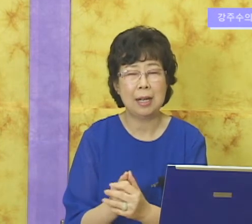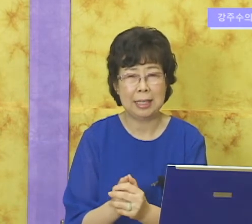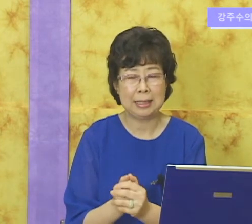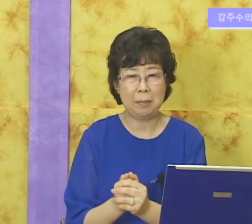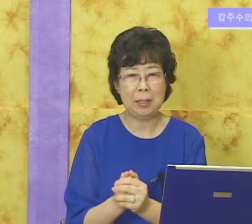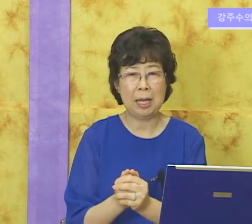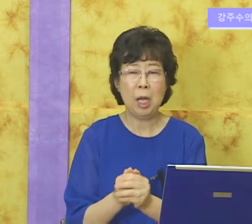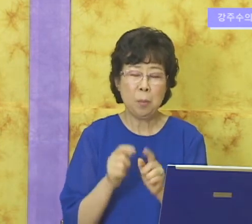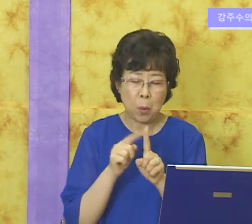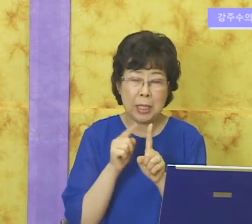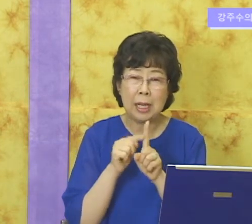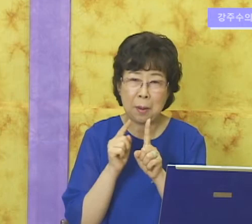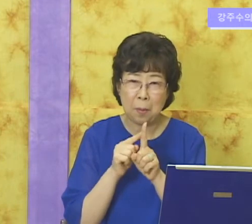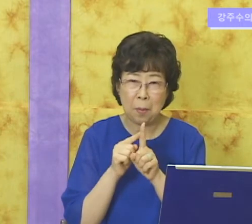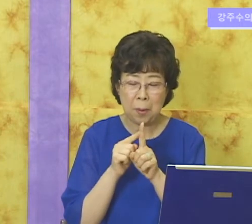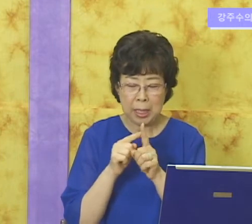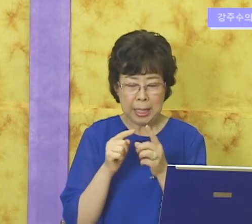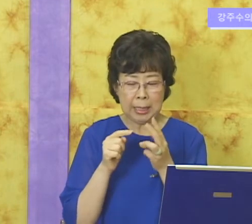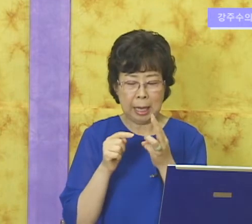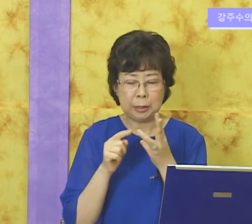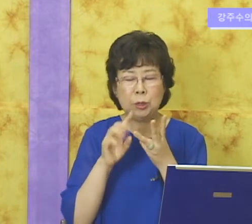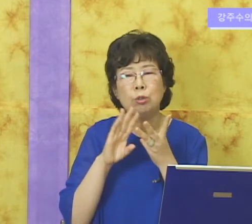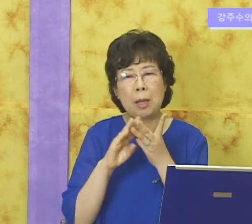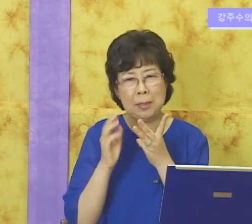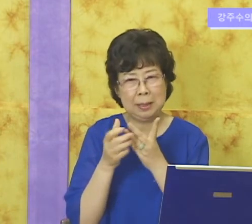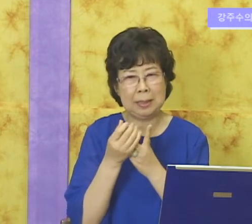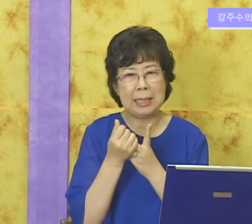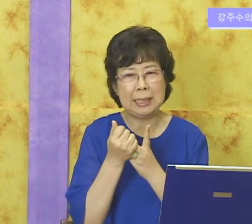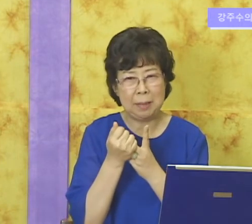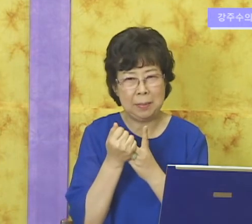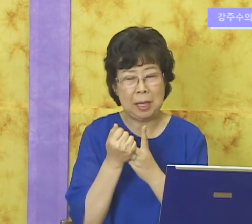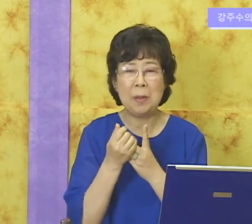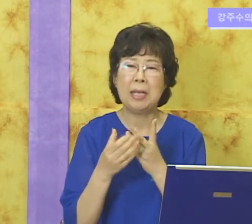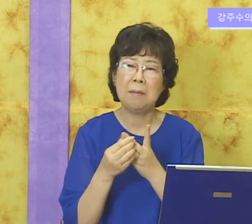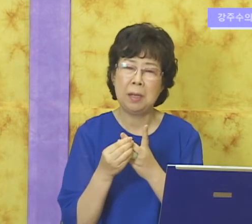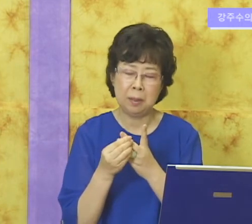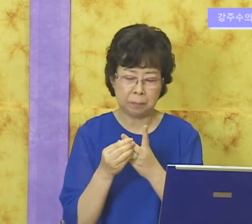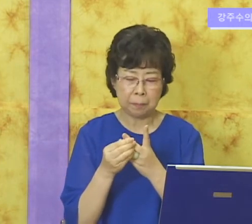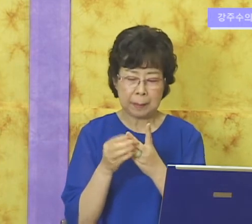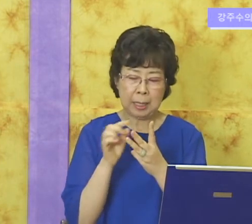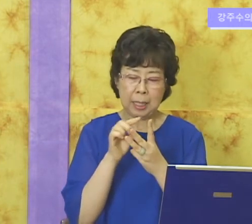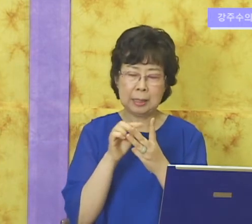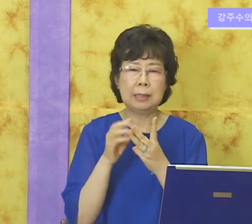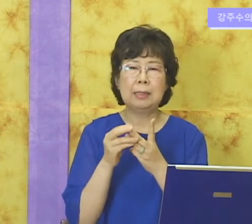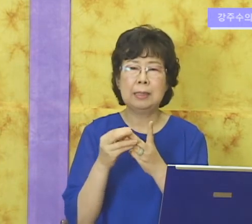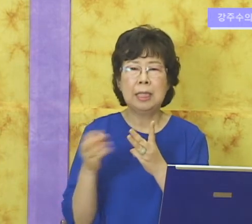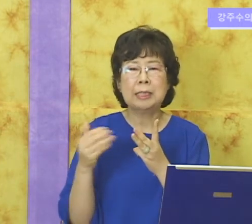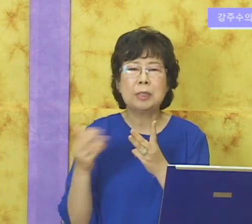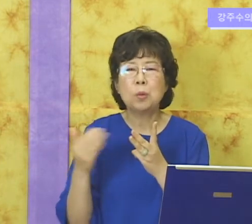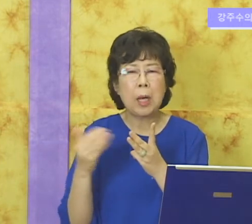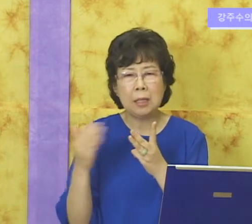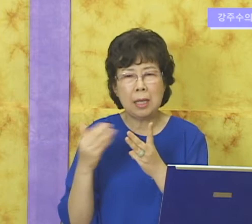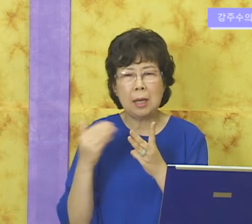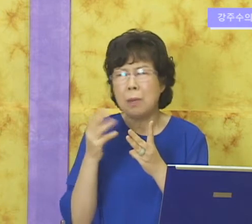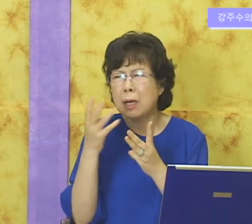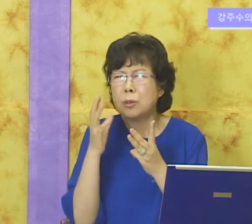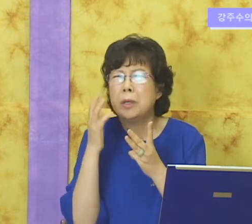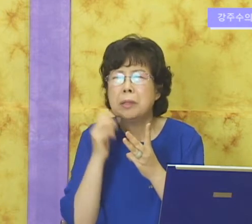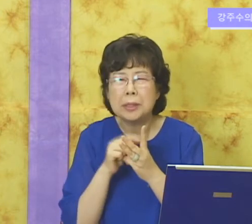3명이랑 같이 갑니다. 본인하고 나머지 2사람 더 같이 갑니다. 왜냐하면 의사소통 하는데 뭔가 좀